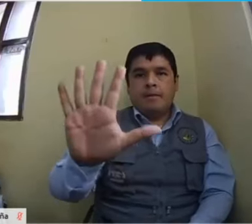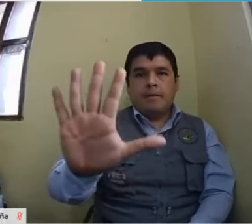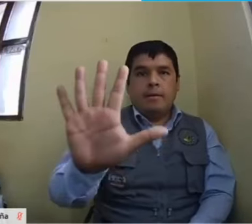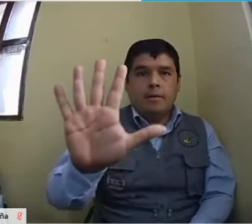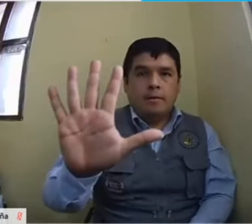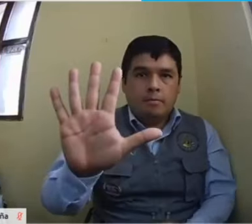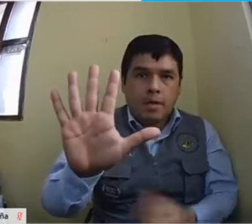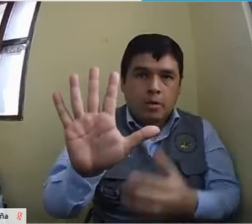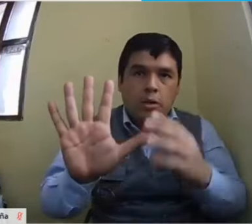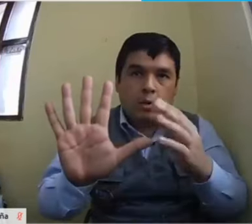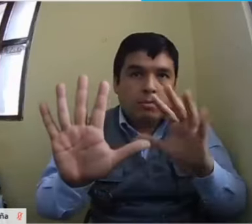La B labial,